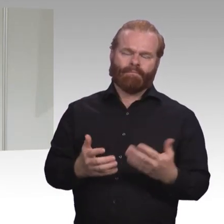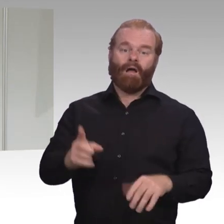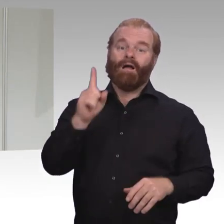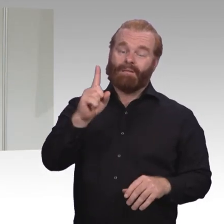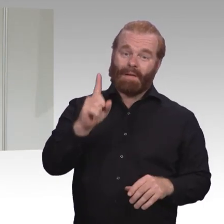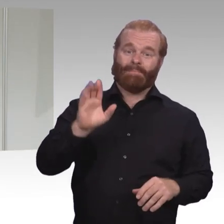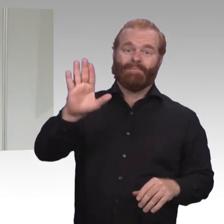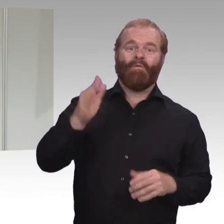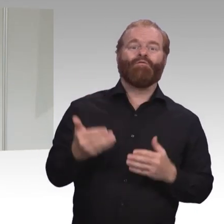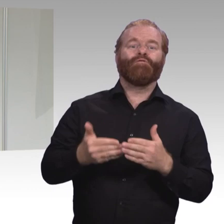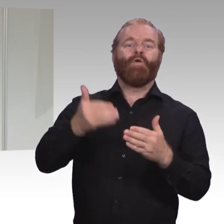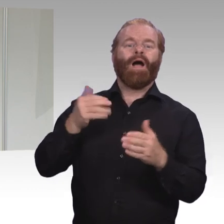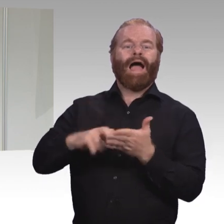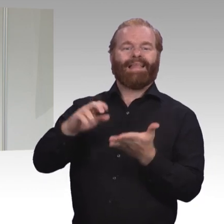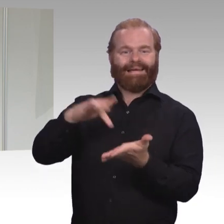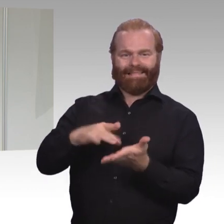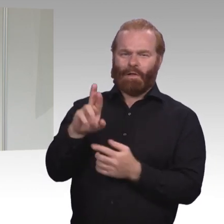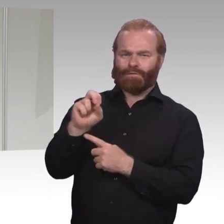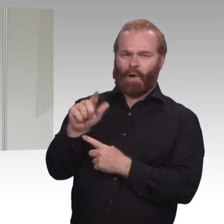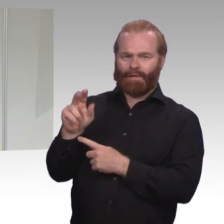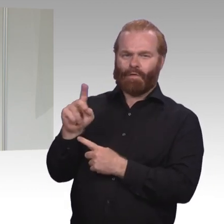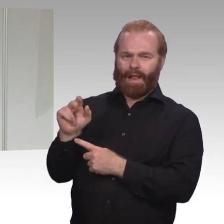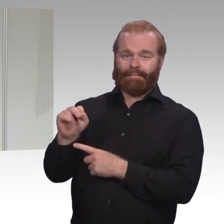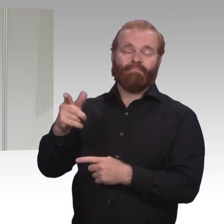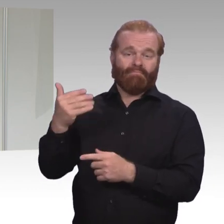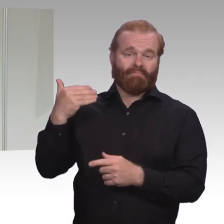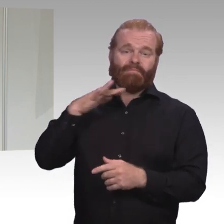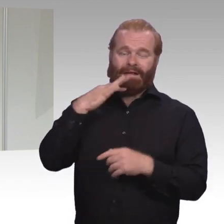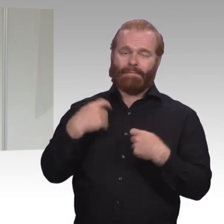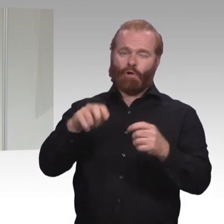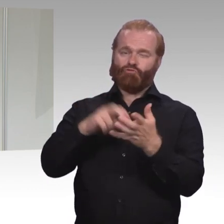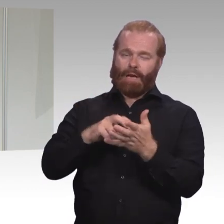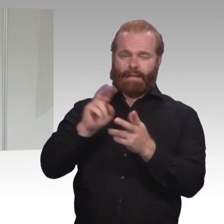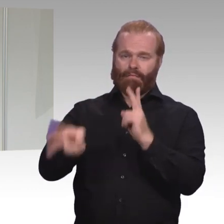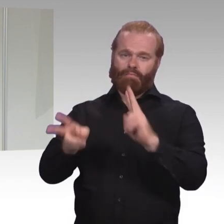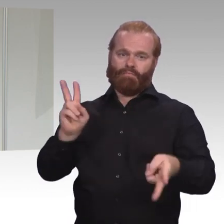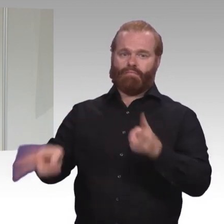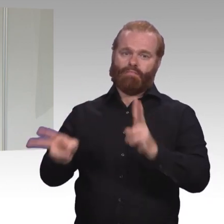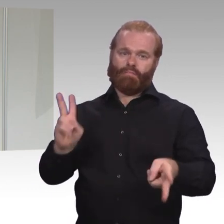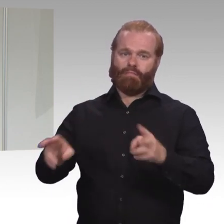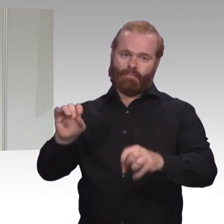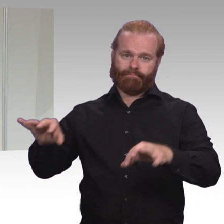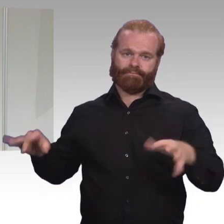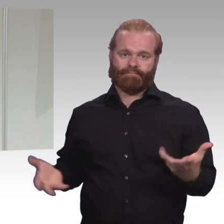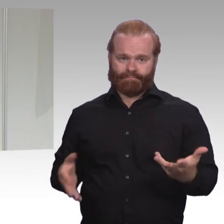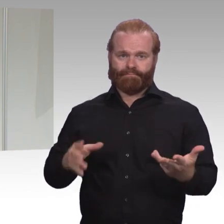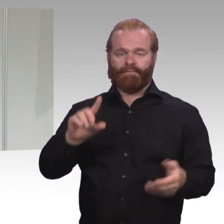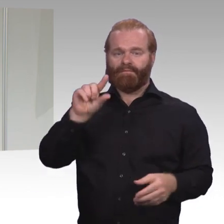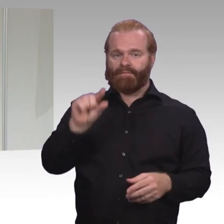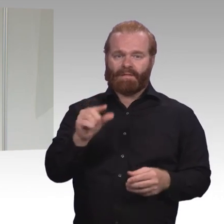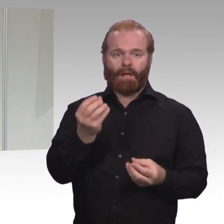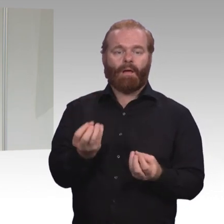blühende Truppenübungsplätze. Und meine Damen und Herren, umso interessanter war, dass Sie sich so dezidiert zum